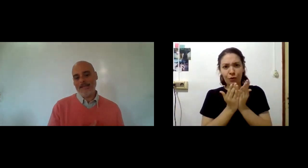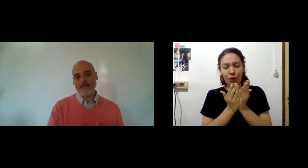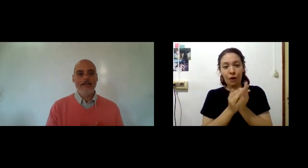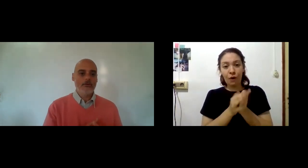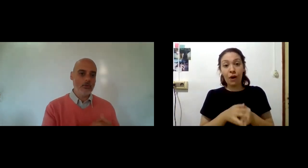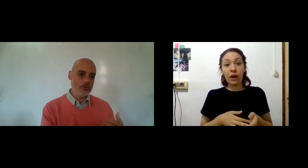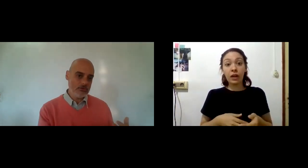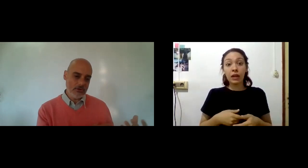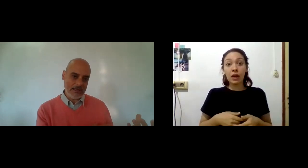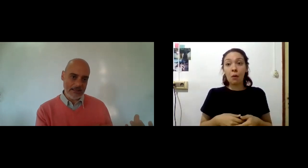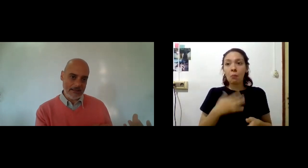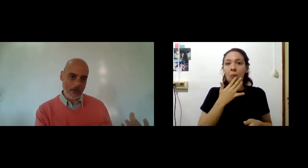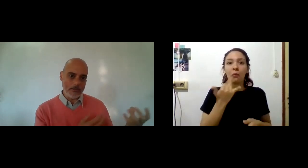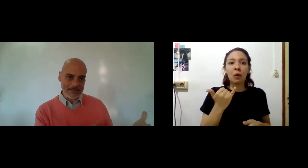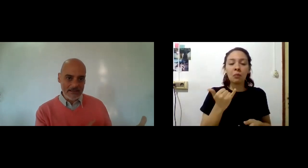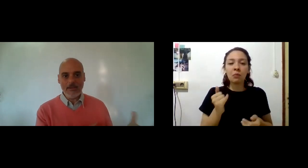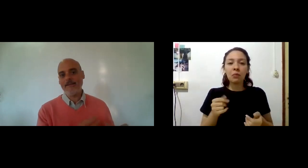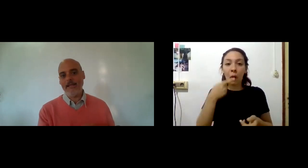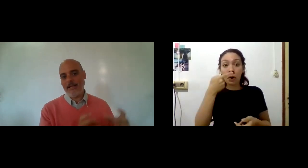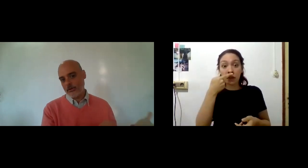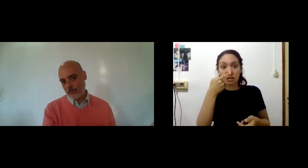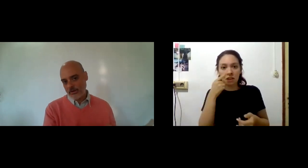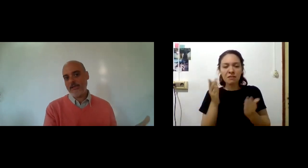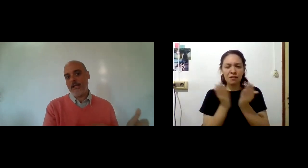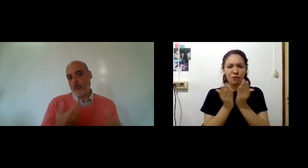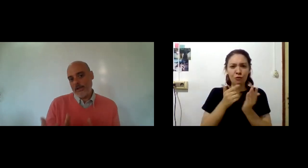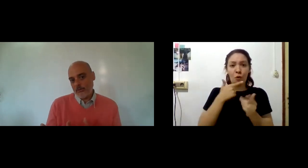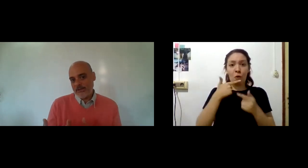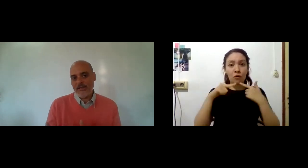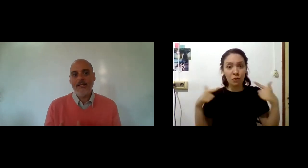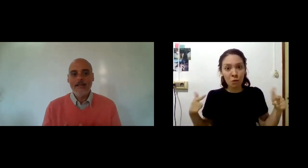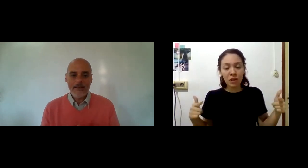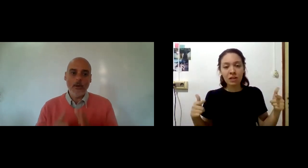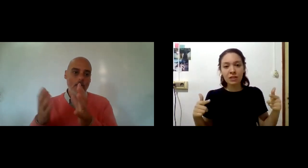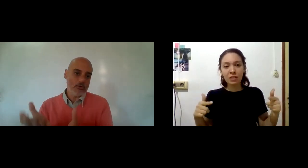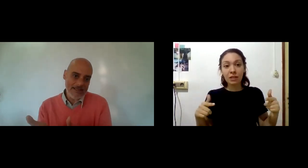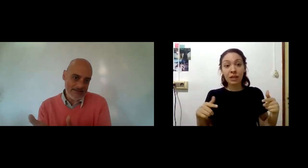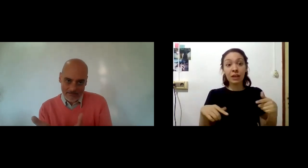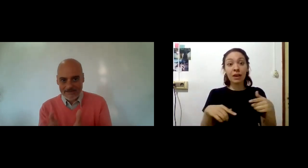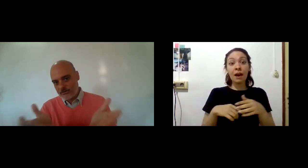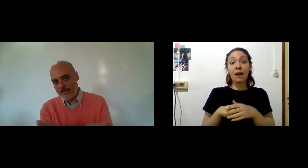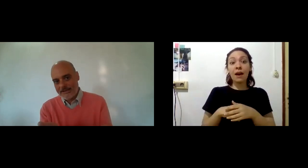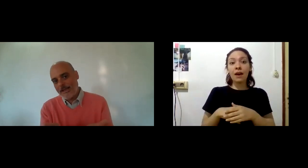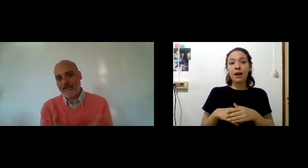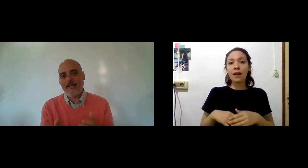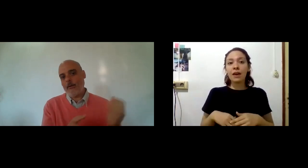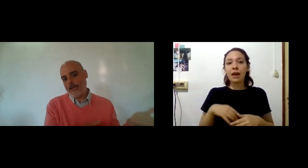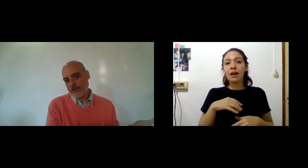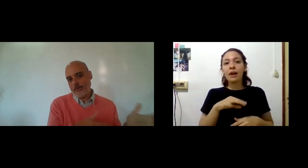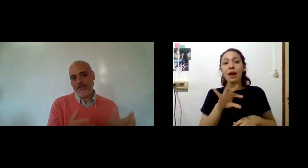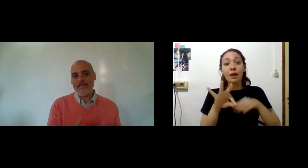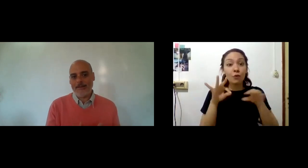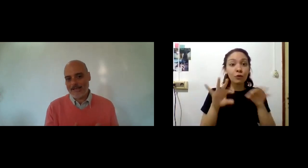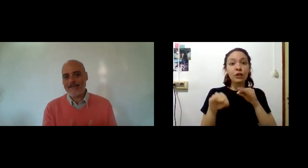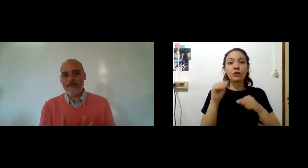vas a hacer tus optativas en antropología o en lingüística, luego tu tesis va a ser sobre la temática o